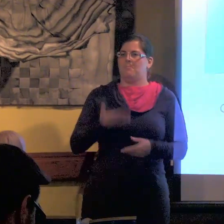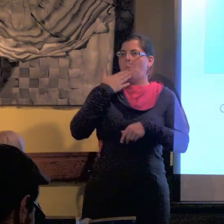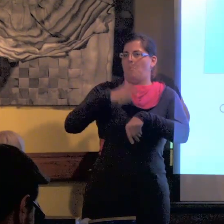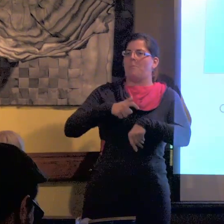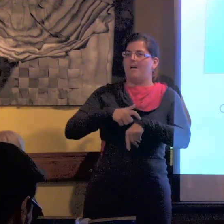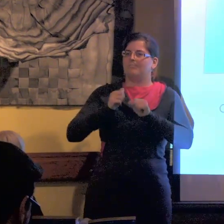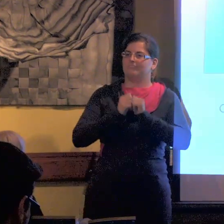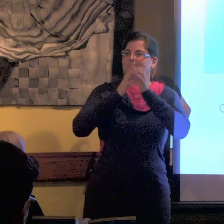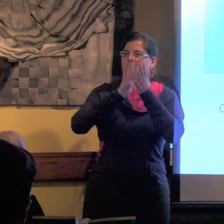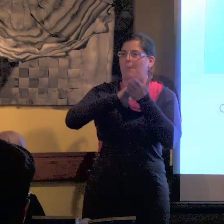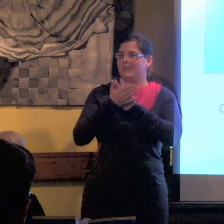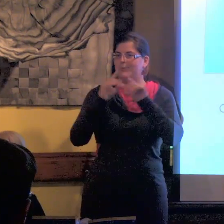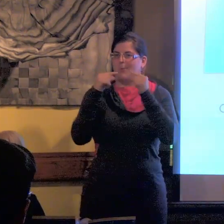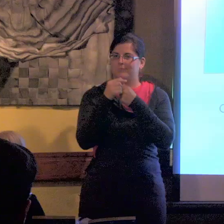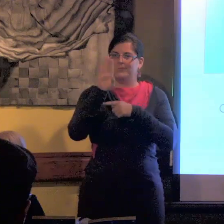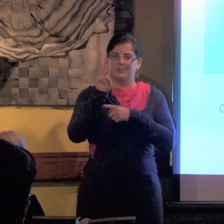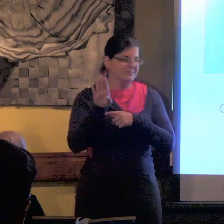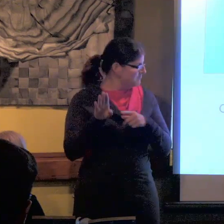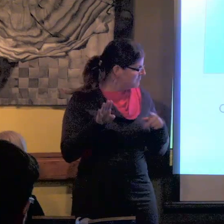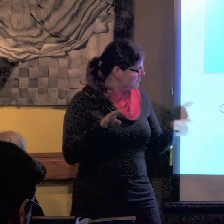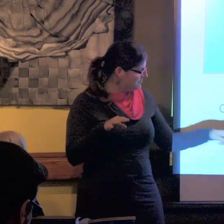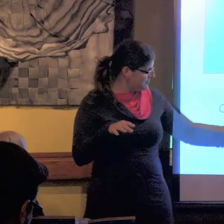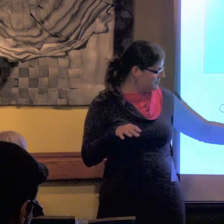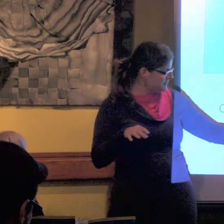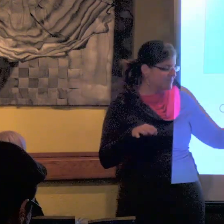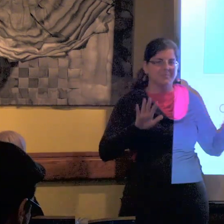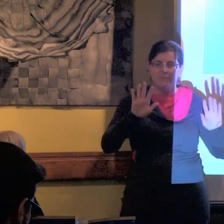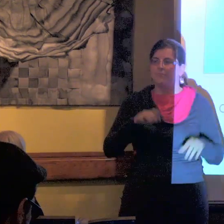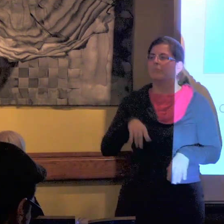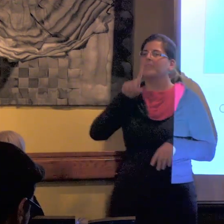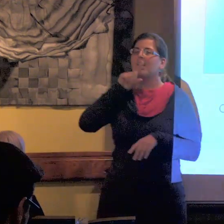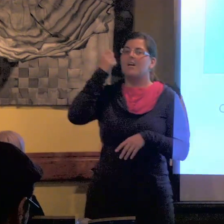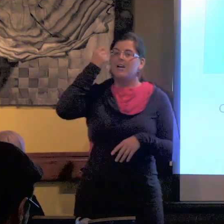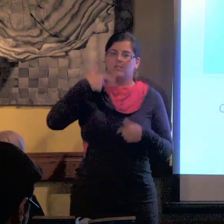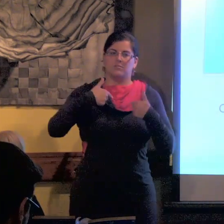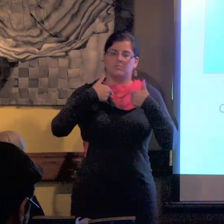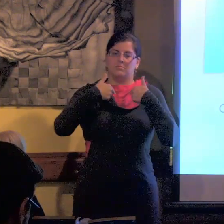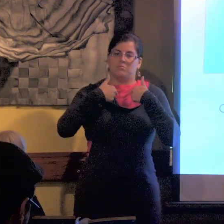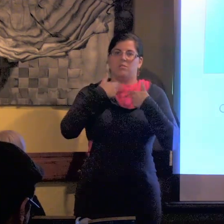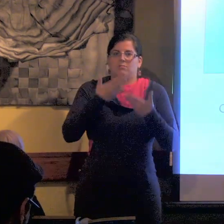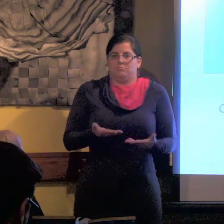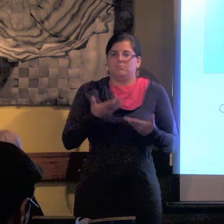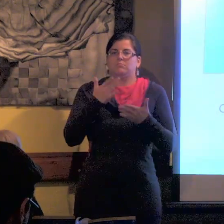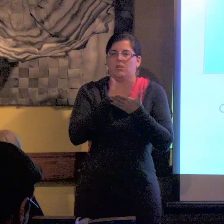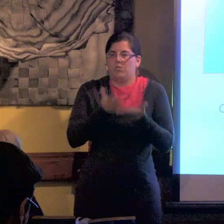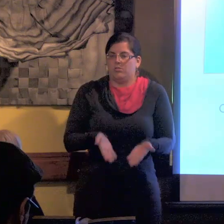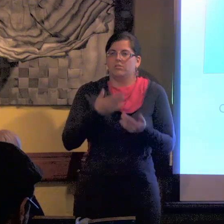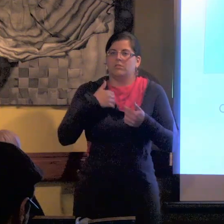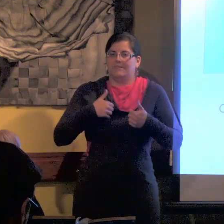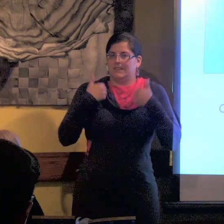plusieurs situations de frustration que vivaient les personnes sourdes. Et c'est à ce moment-là qu'on a décidé de partir un peu notre compagnie BWP.